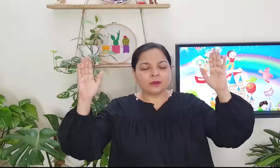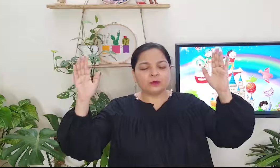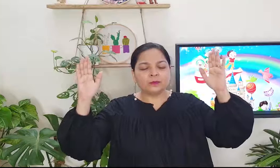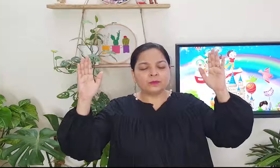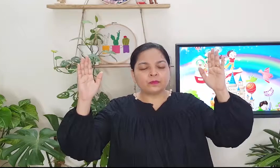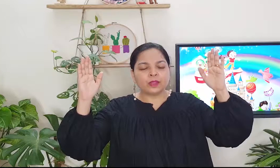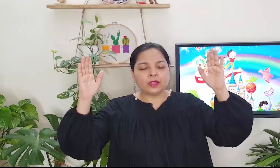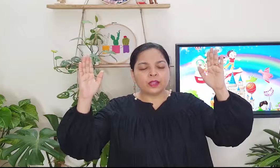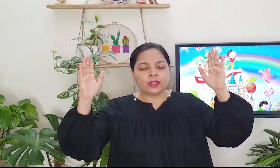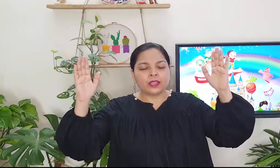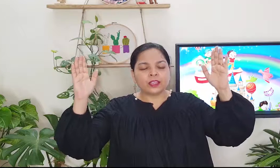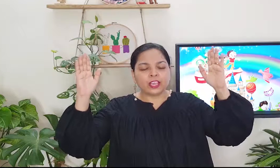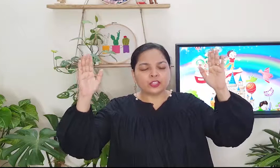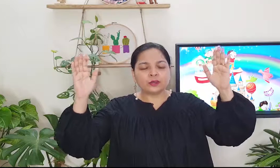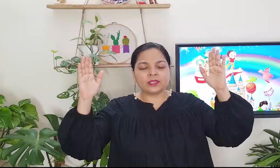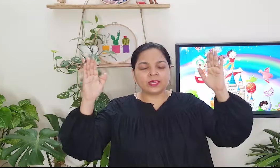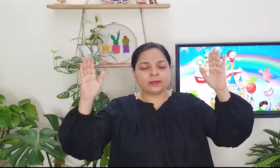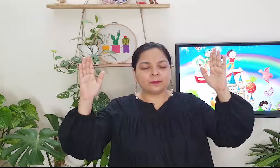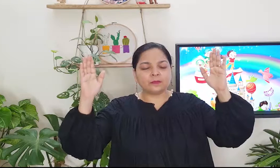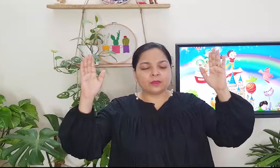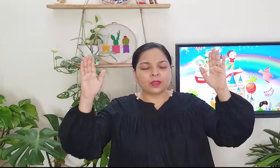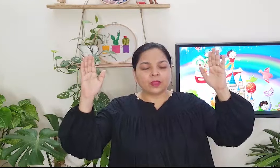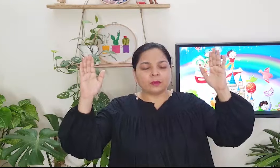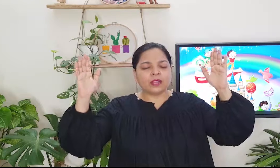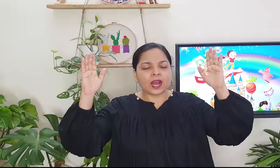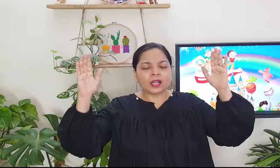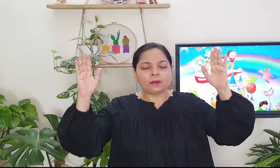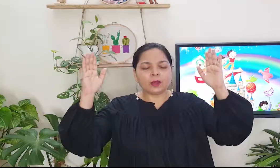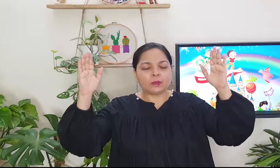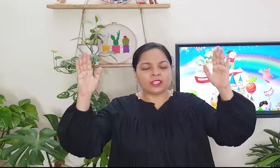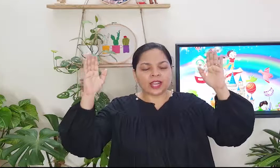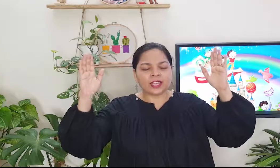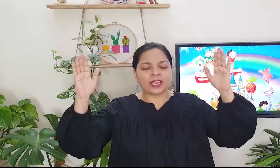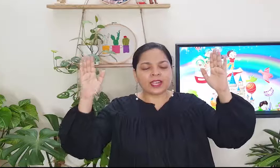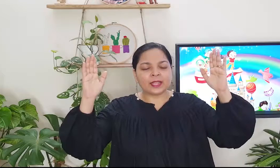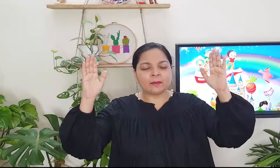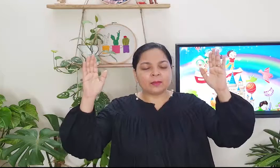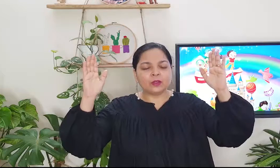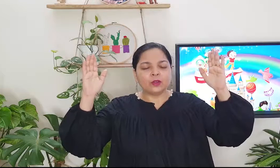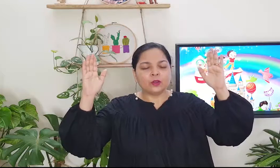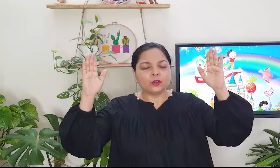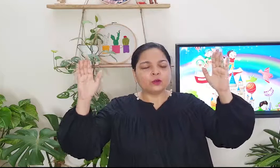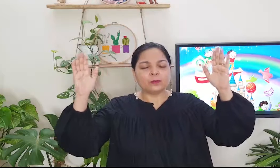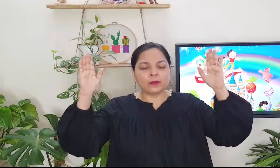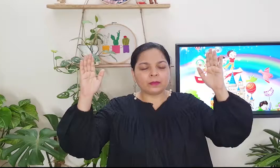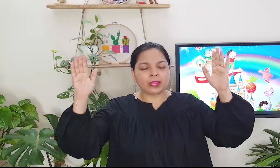করি কি যীশু খ্রিস্ট আমার আত্মাকে বাঁচানোর জন্য ক্রুশেতে